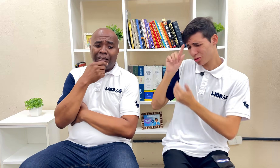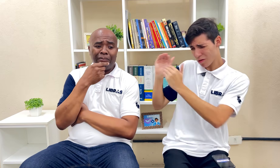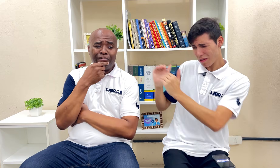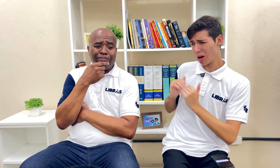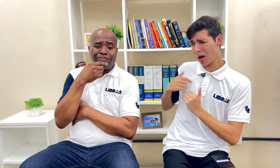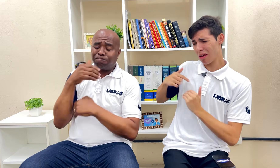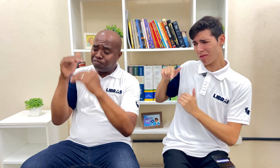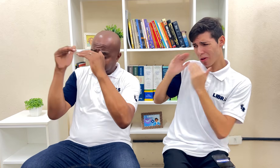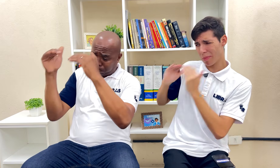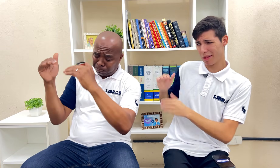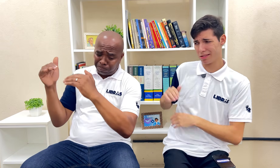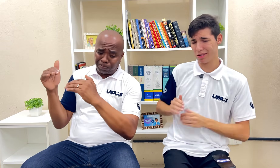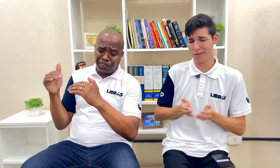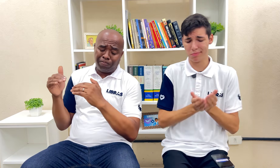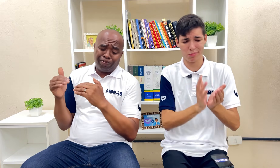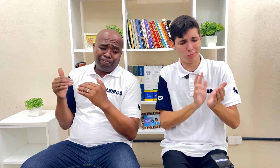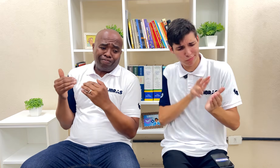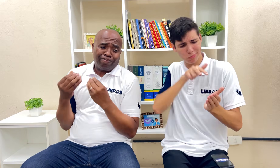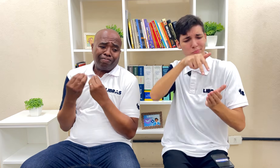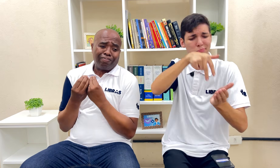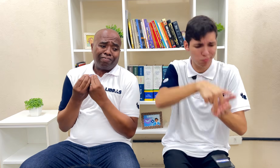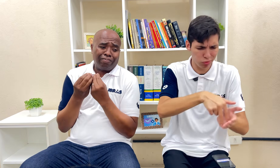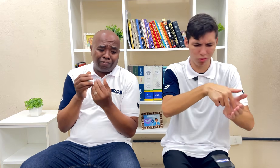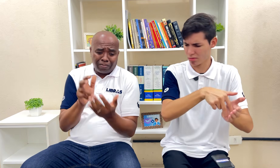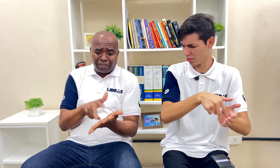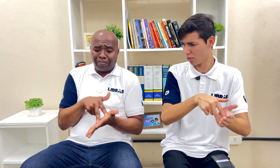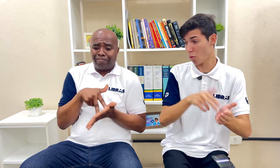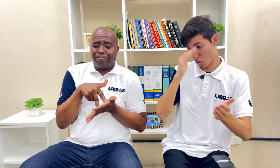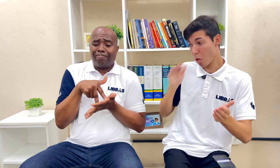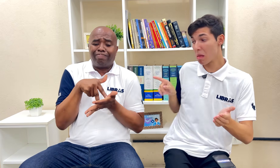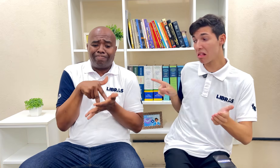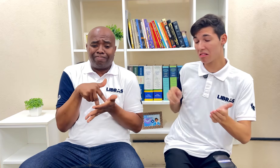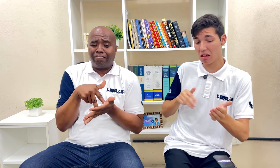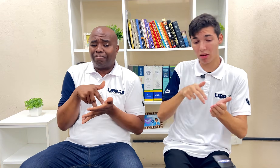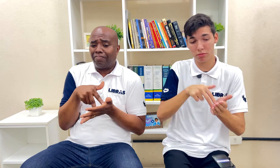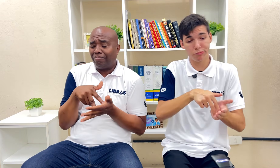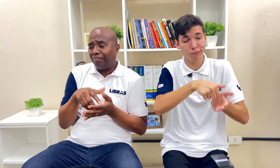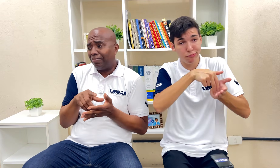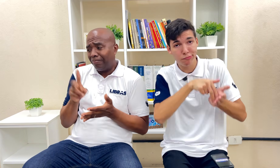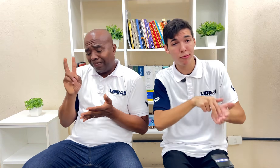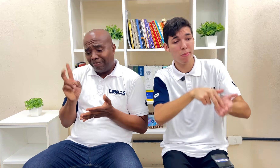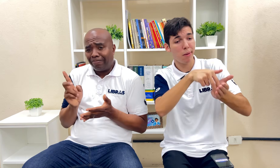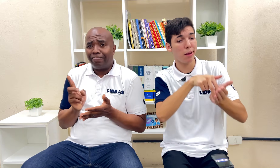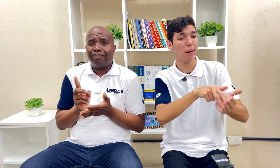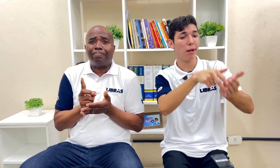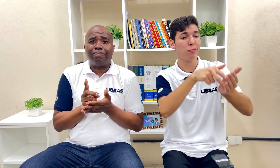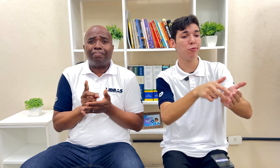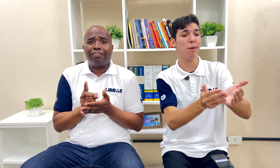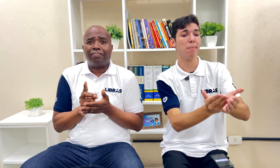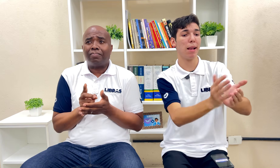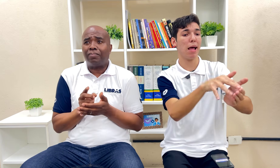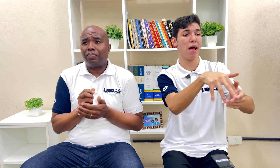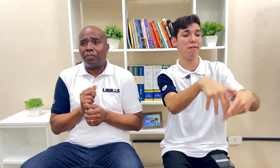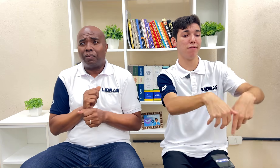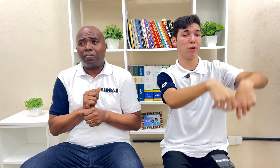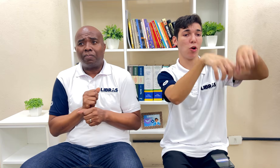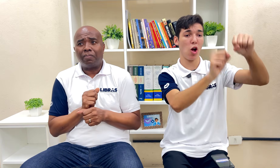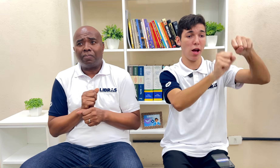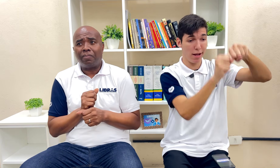se levanta e responde: pela tua palavra